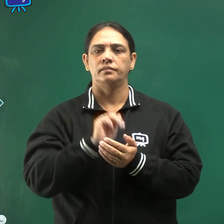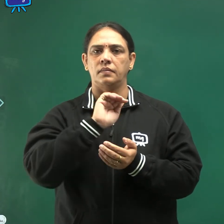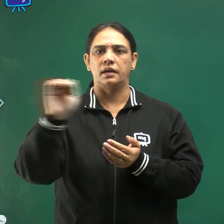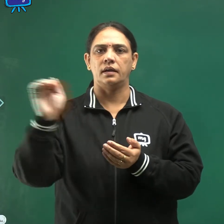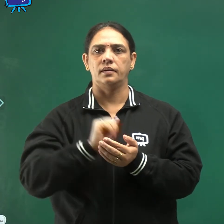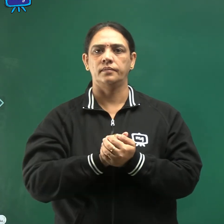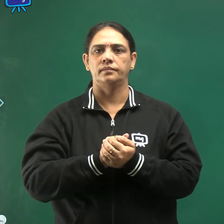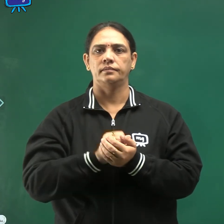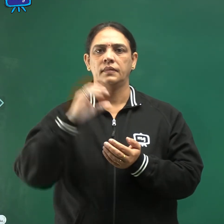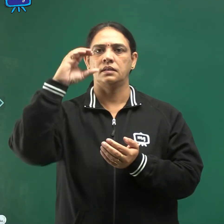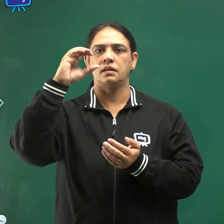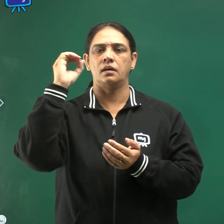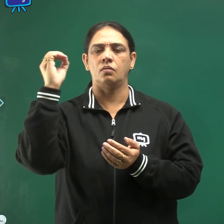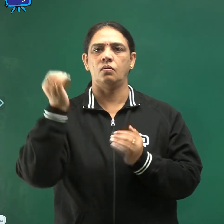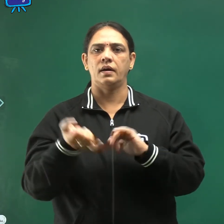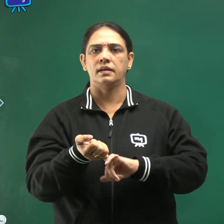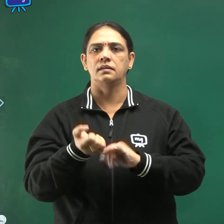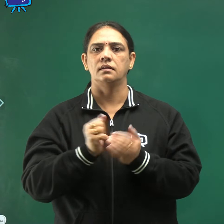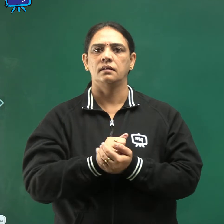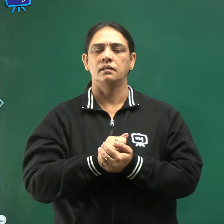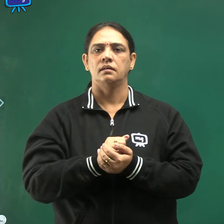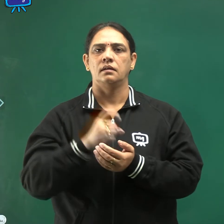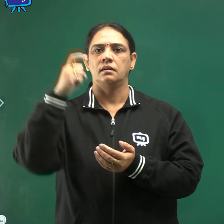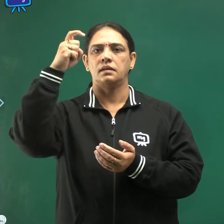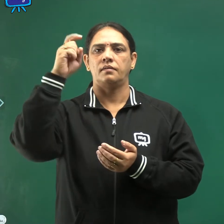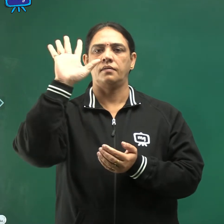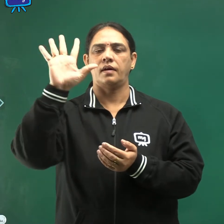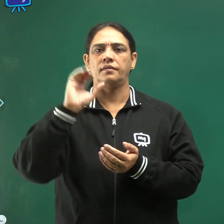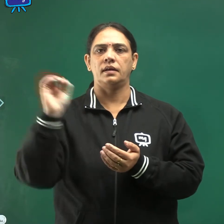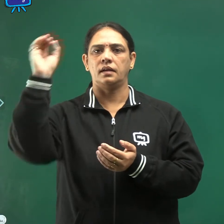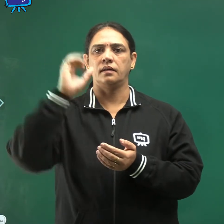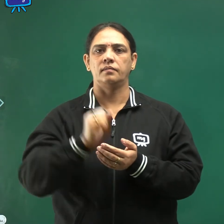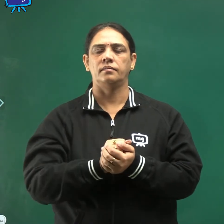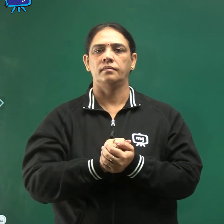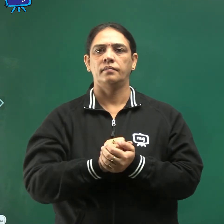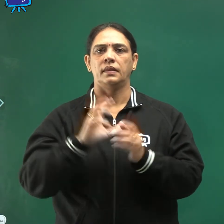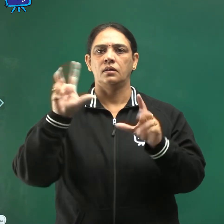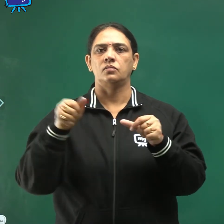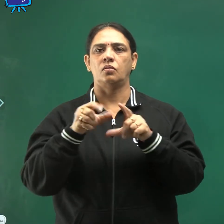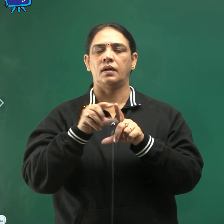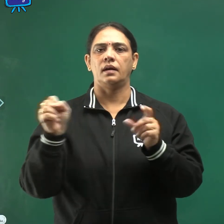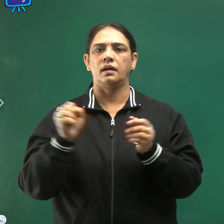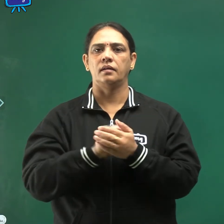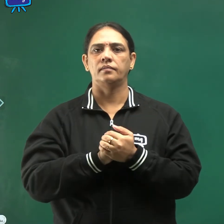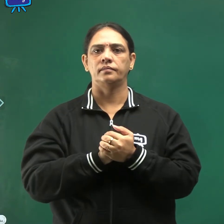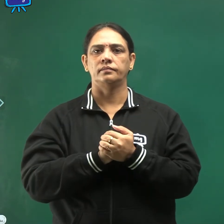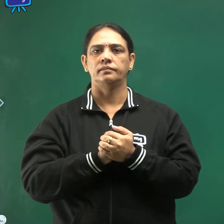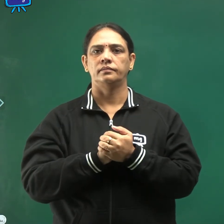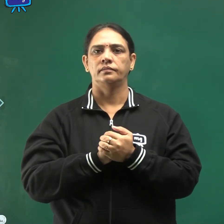बटे कॉस 75 डिग्री। हल करेंगे